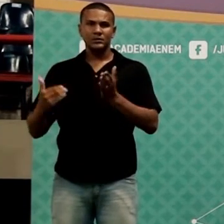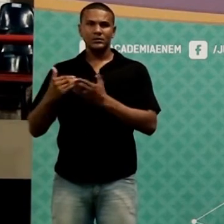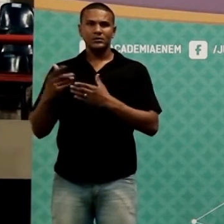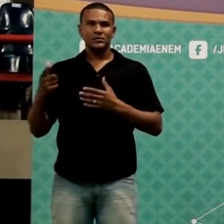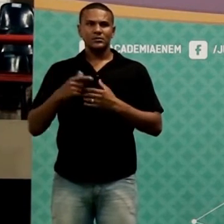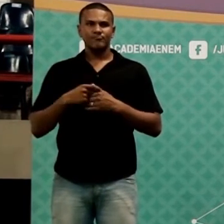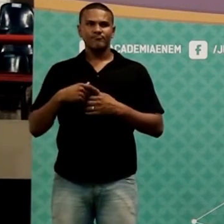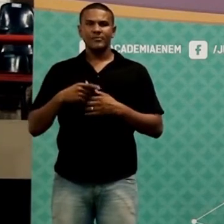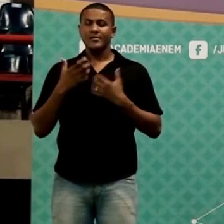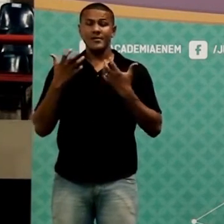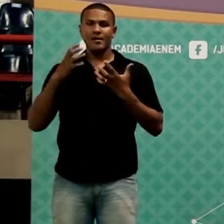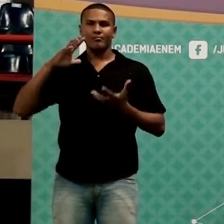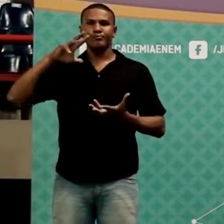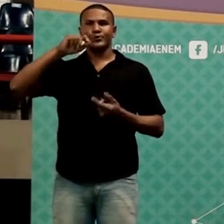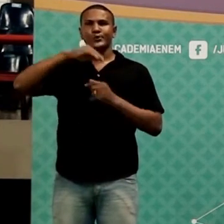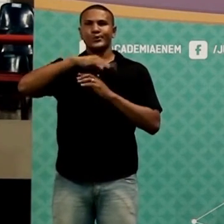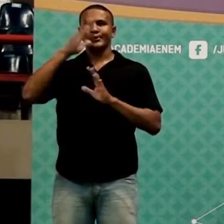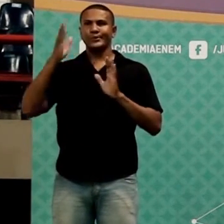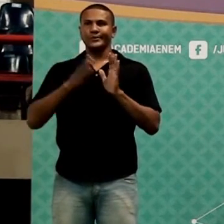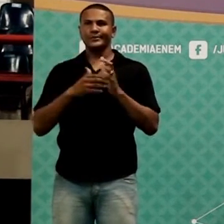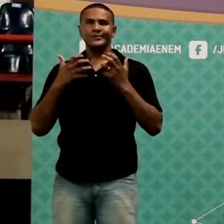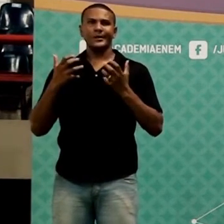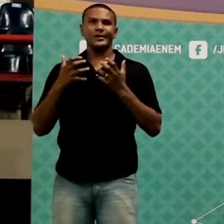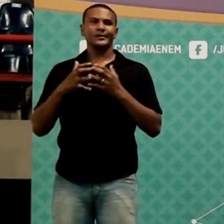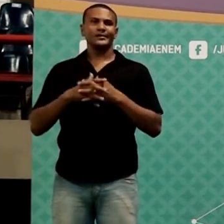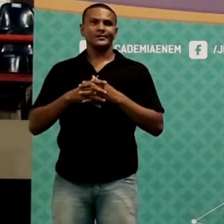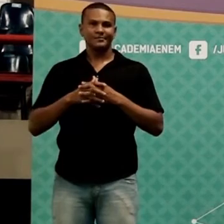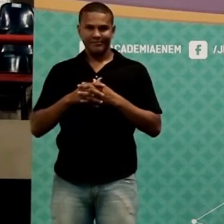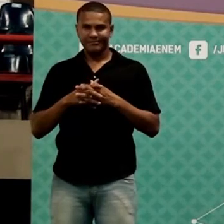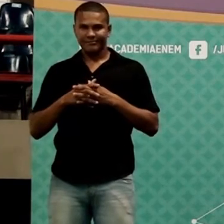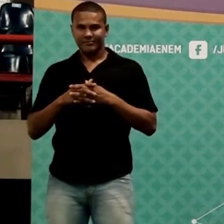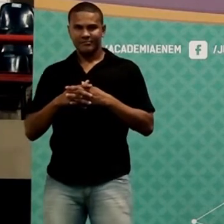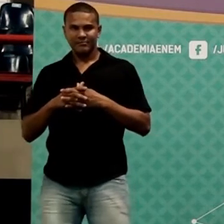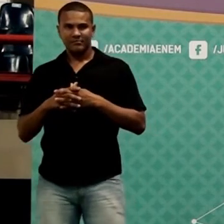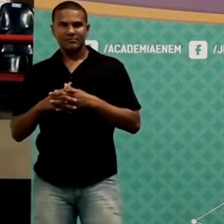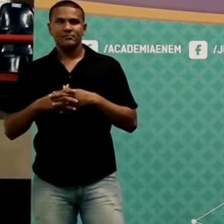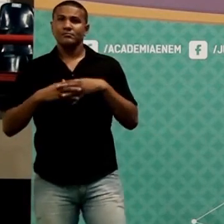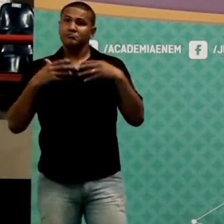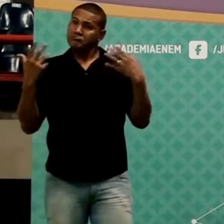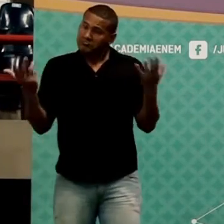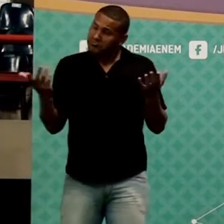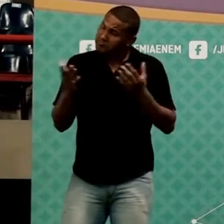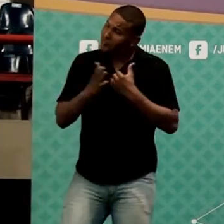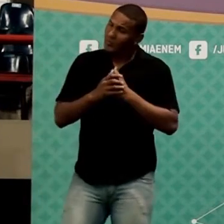cérebro. Só queremos conquistar o mundo. Ela tem uma opção: